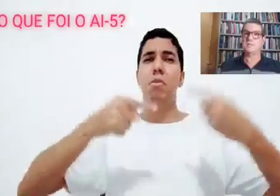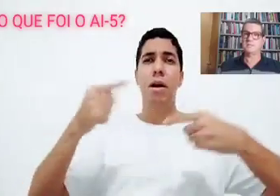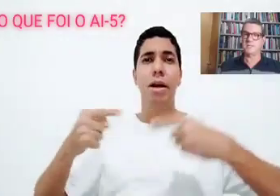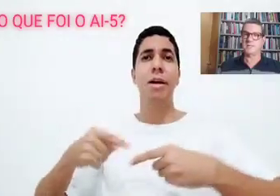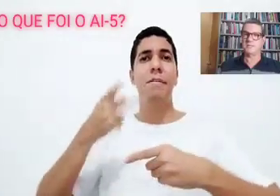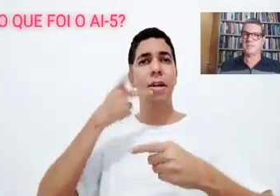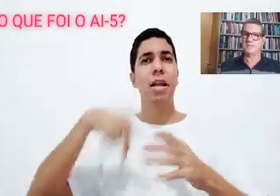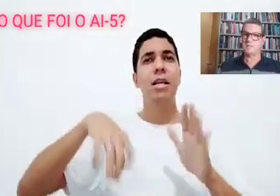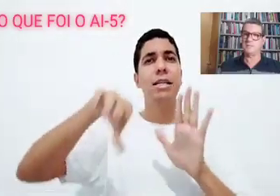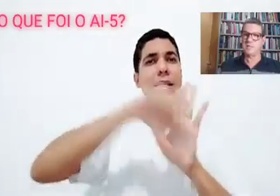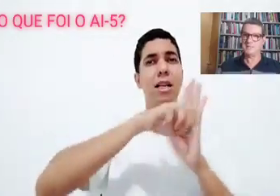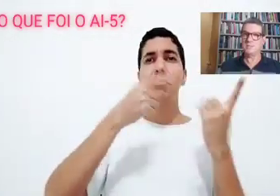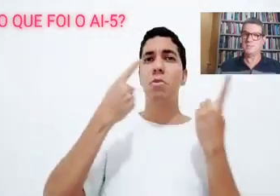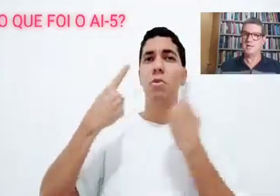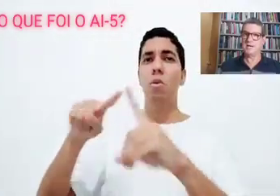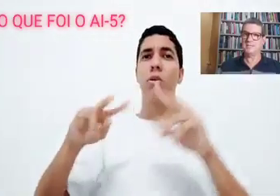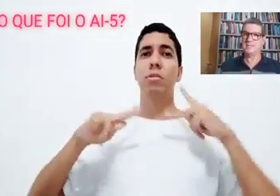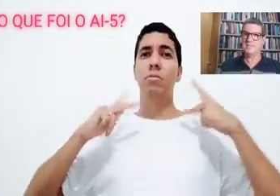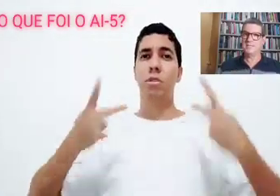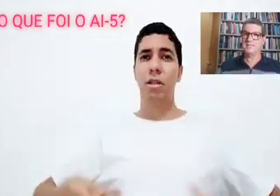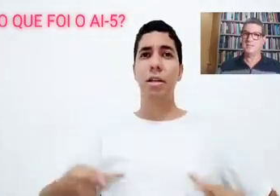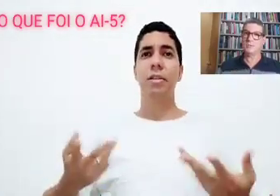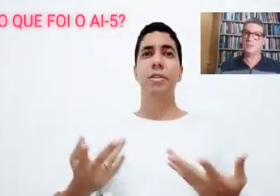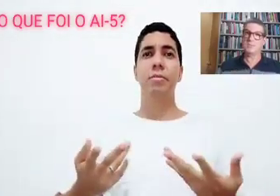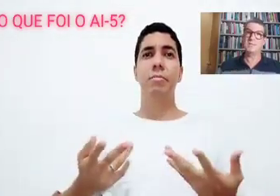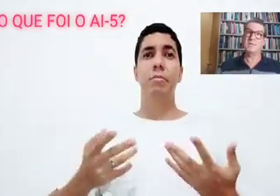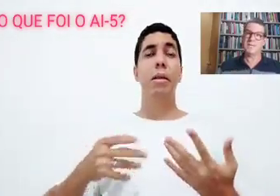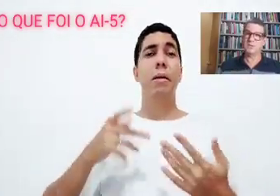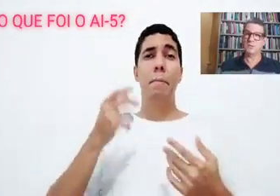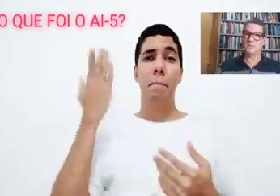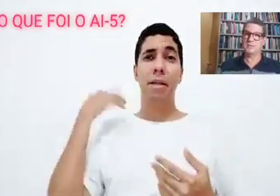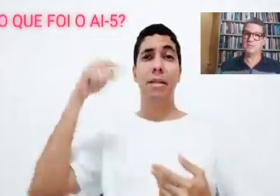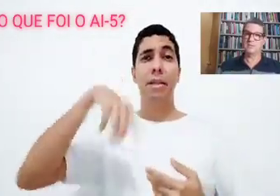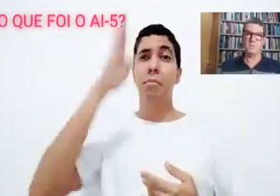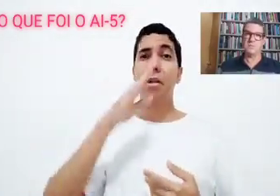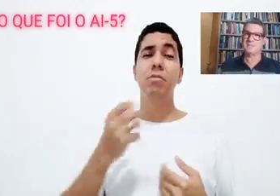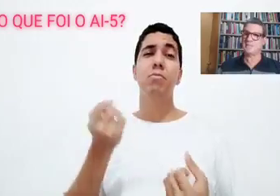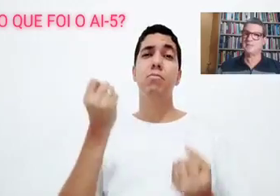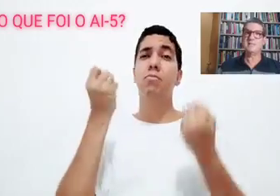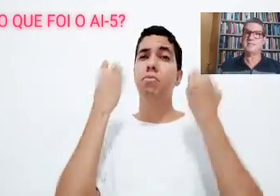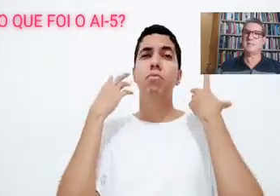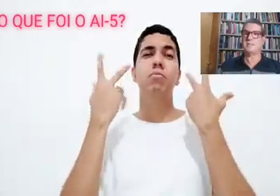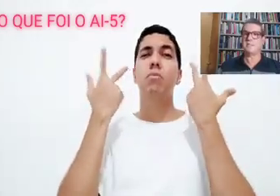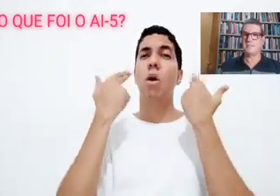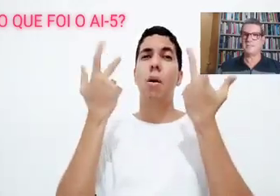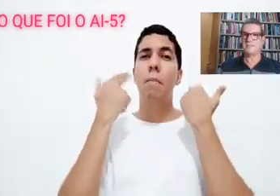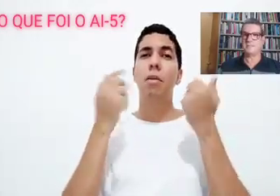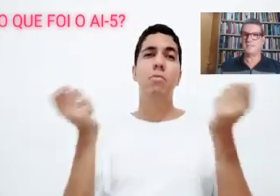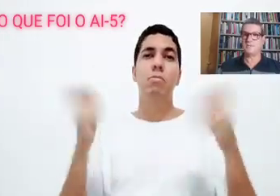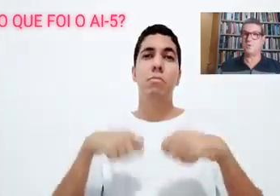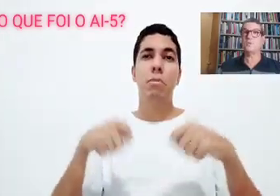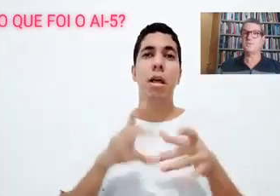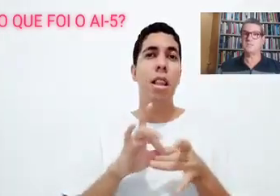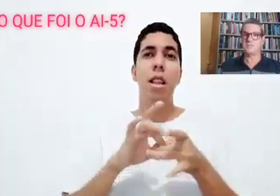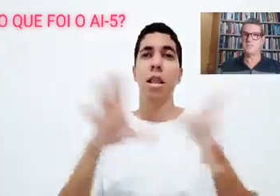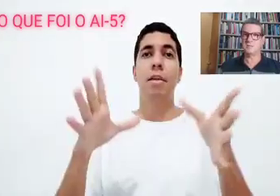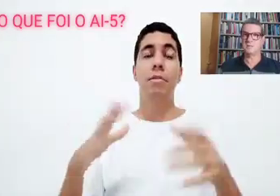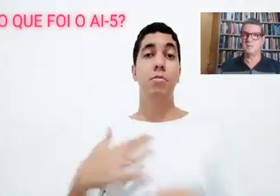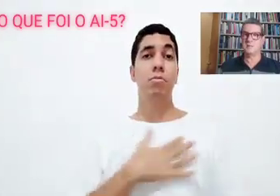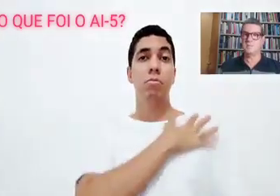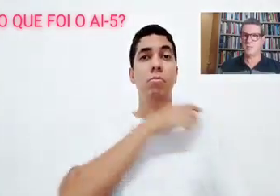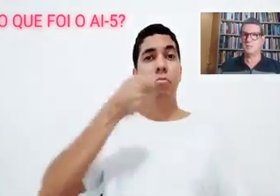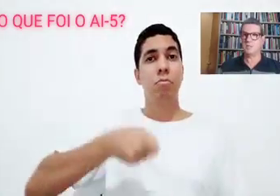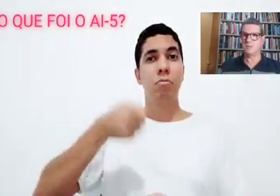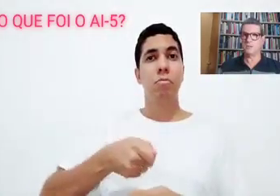pelos organismos internacionais um crime de lesa humanidade. Então a tortura se banalizou no Brasil e foi praticada indiscriminadamente. Foi